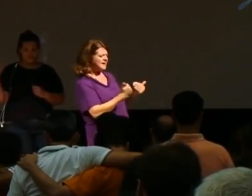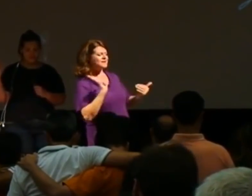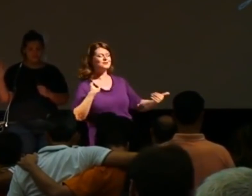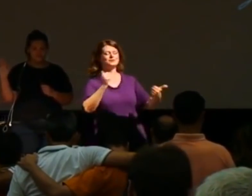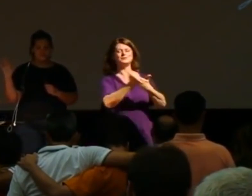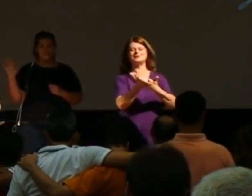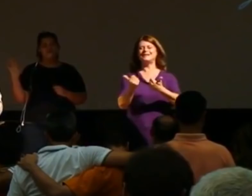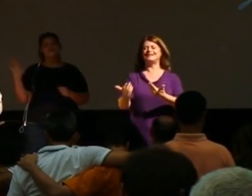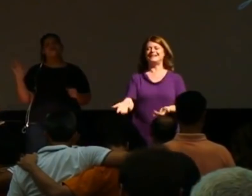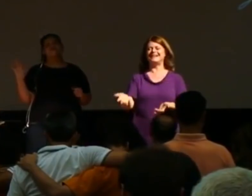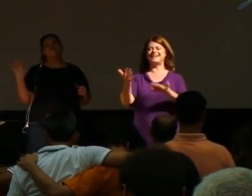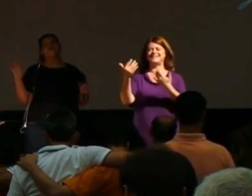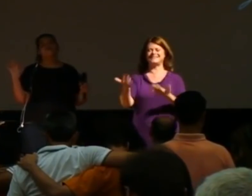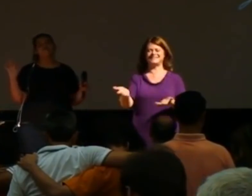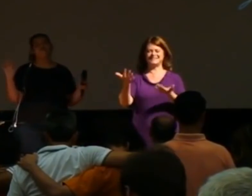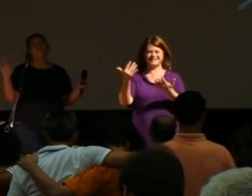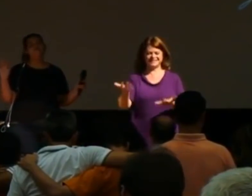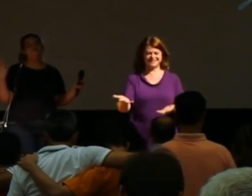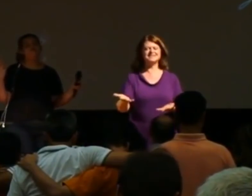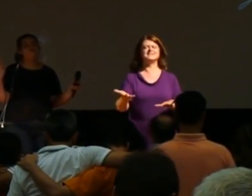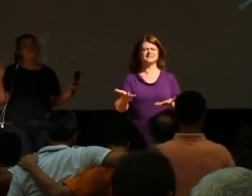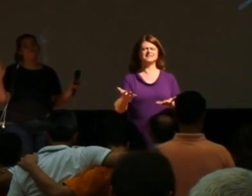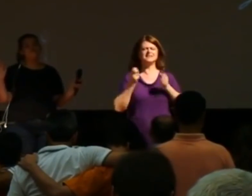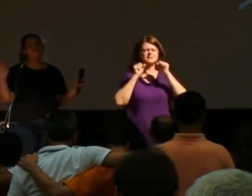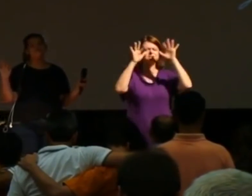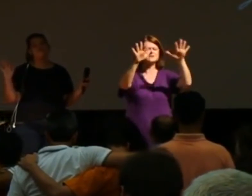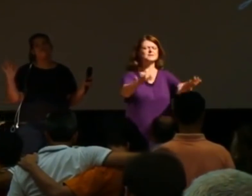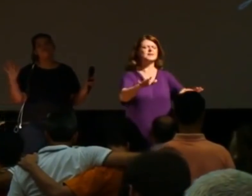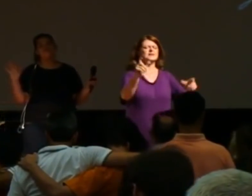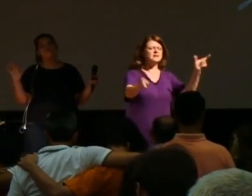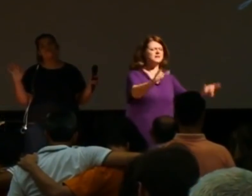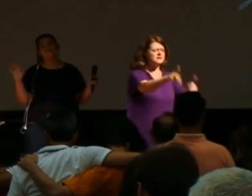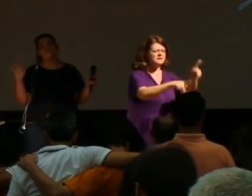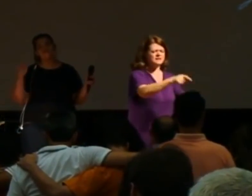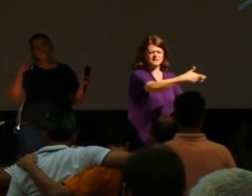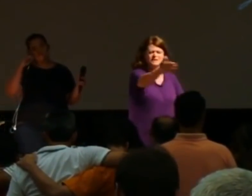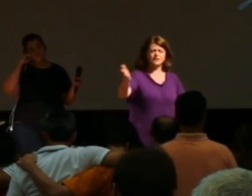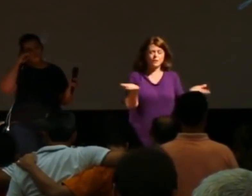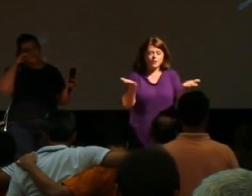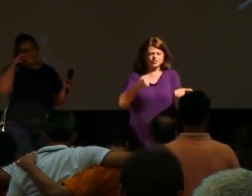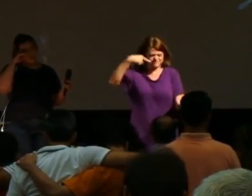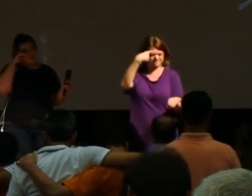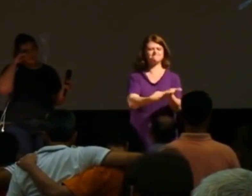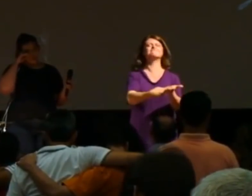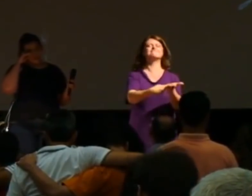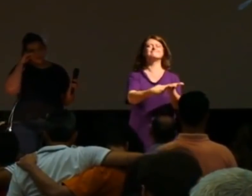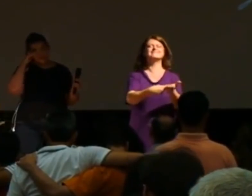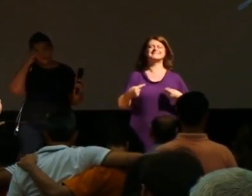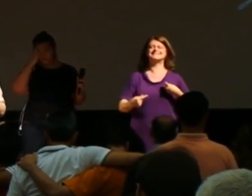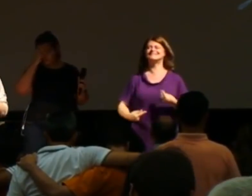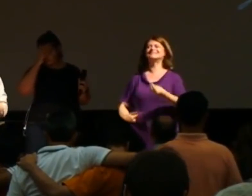hoje estão fazendo uma aliança contigo, estão entregando suas vidas ao Senhor, estão renovando